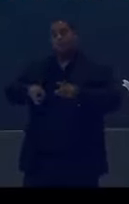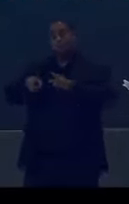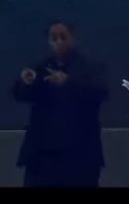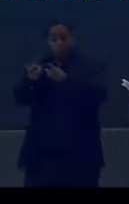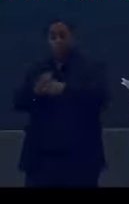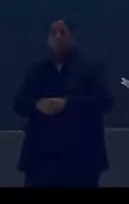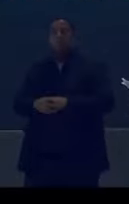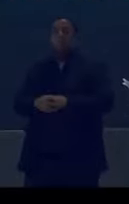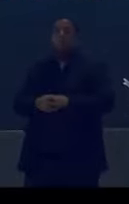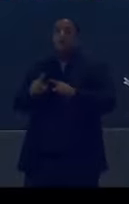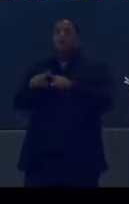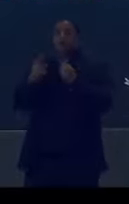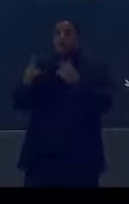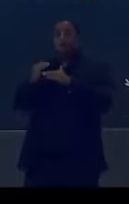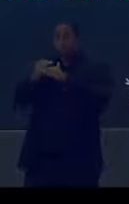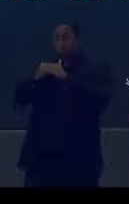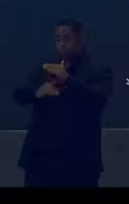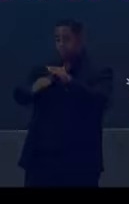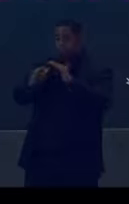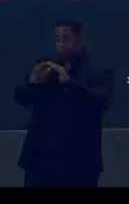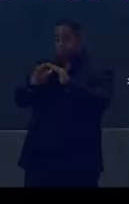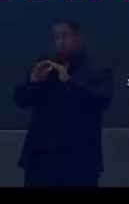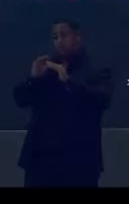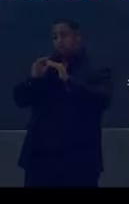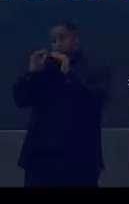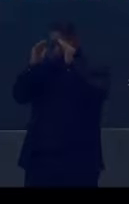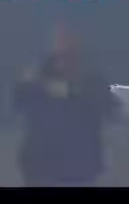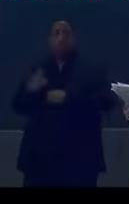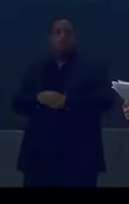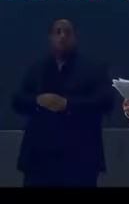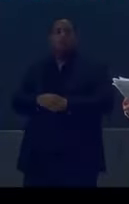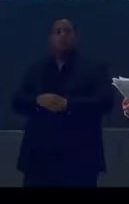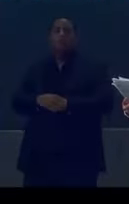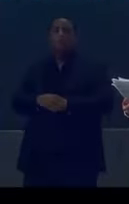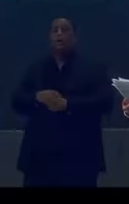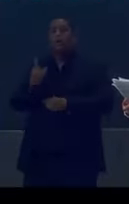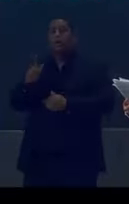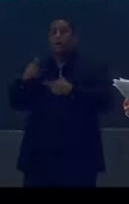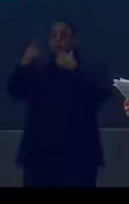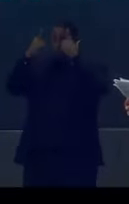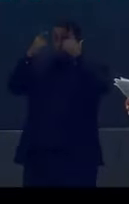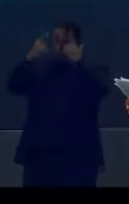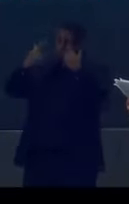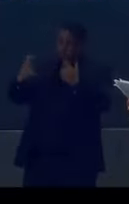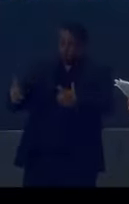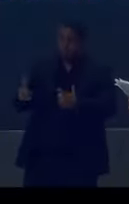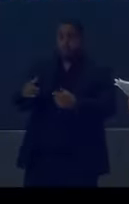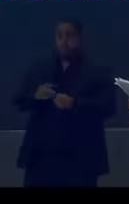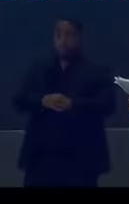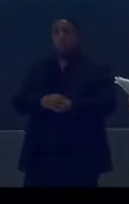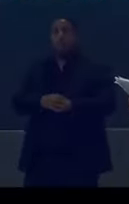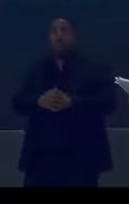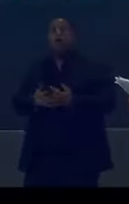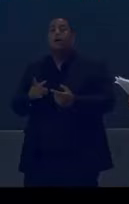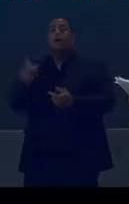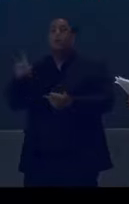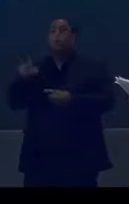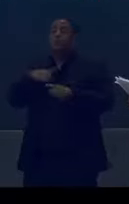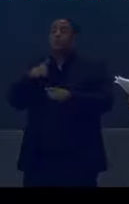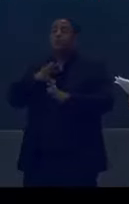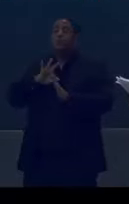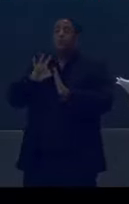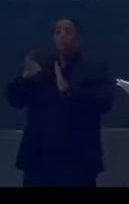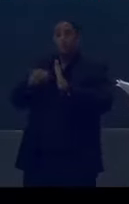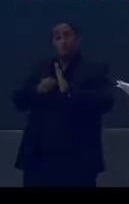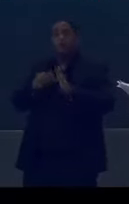sempre. Submissão, nunca e jamais. A violência tem gênero. Números